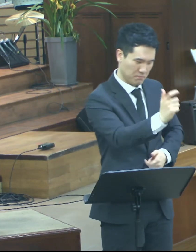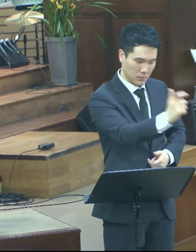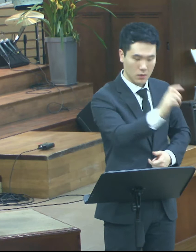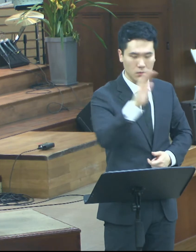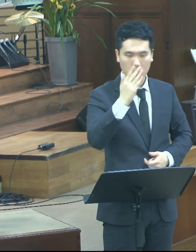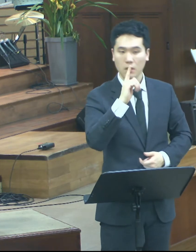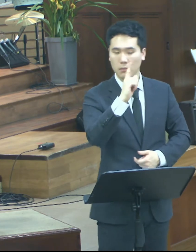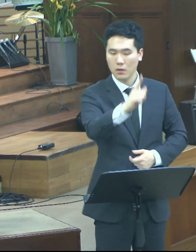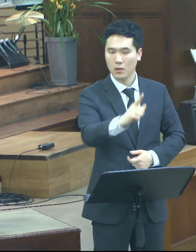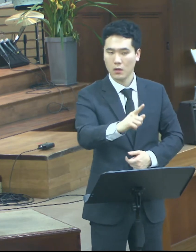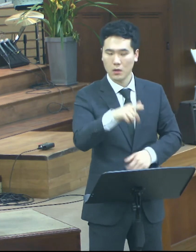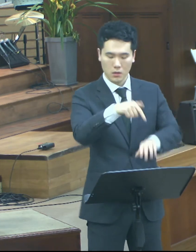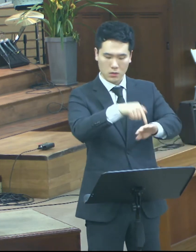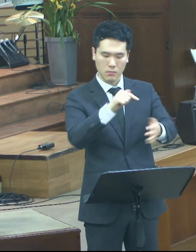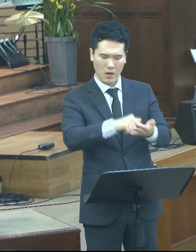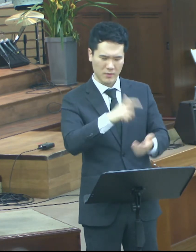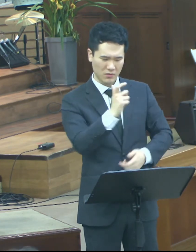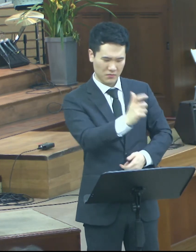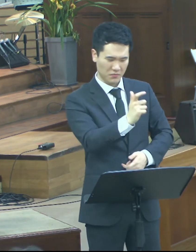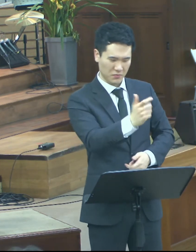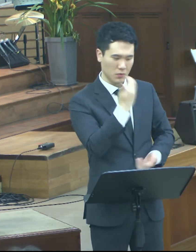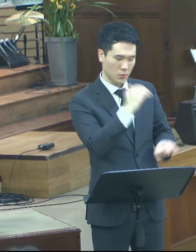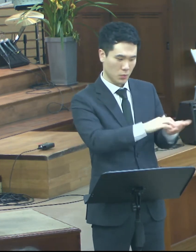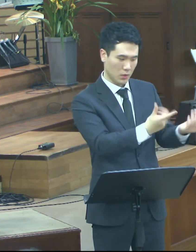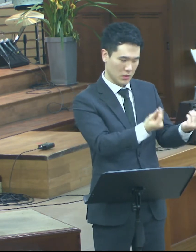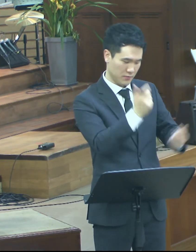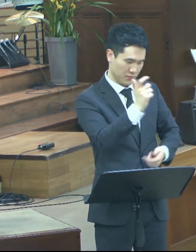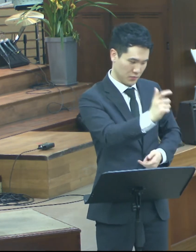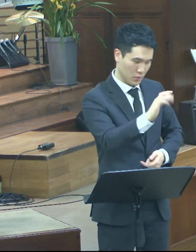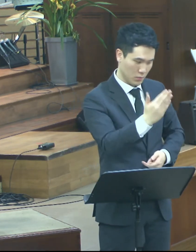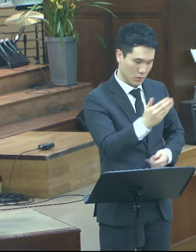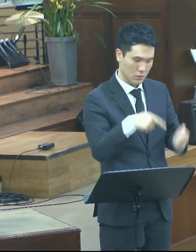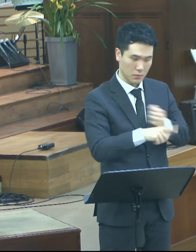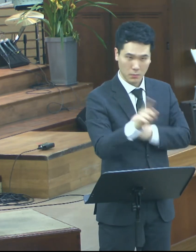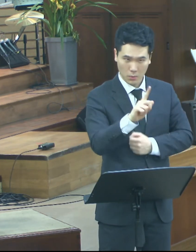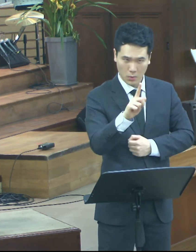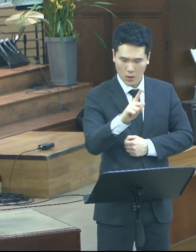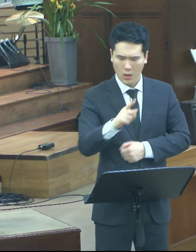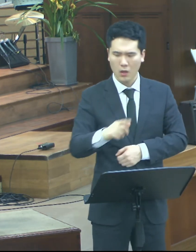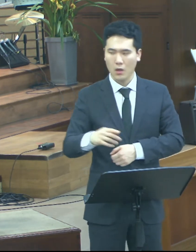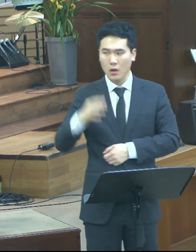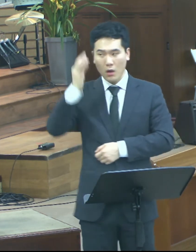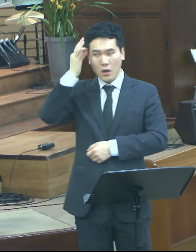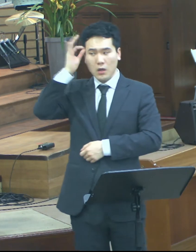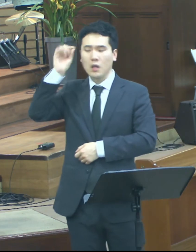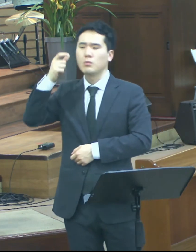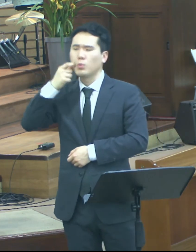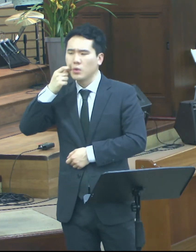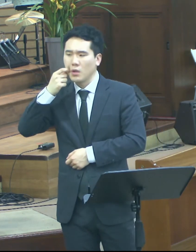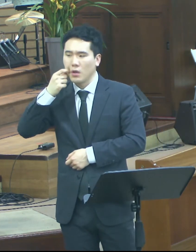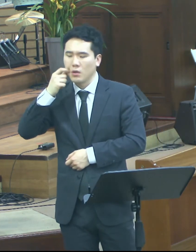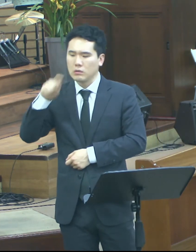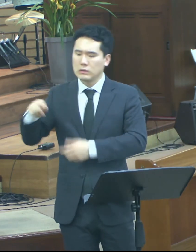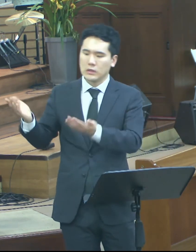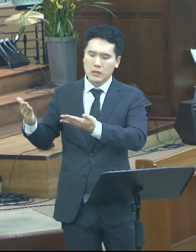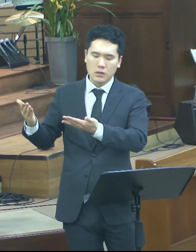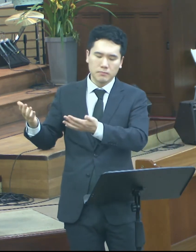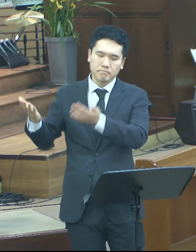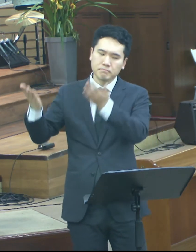것은 깨달아야 할 때 깨달으면 되는데 깨닫지 못하고 그냥 자꾸 지나가다 보면요, 마음이